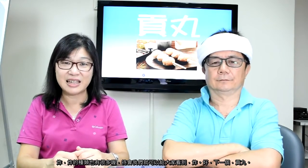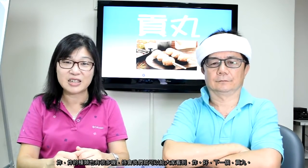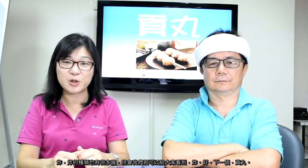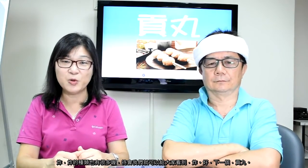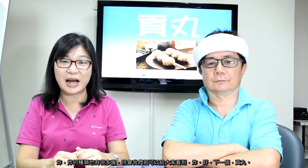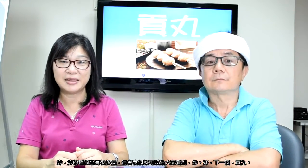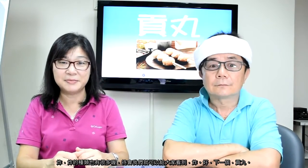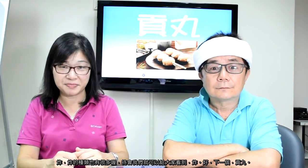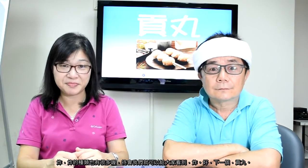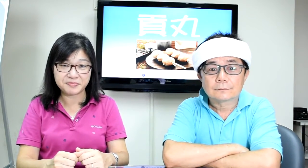一个贡丸。